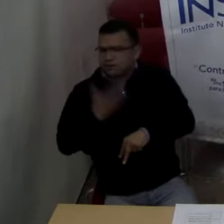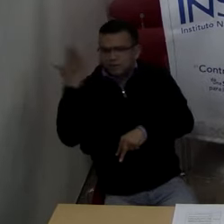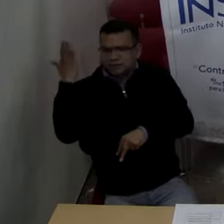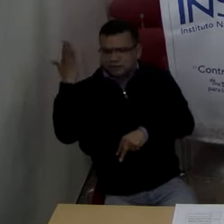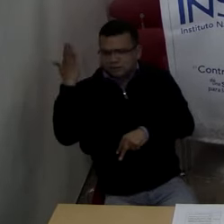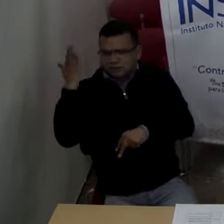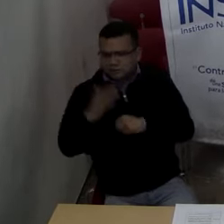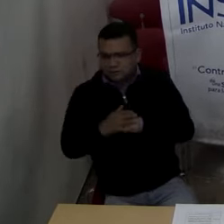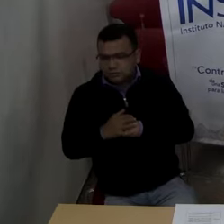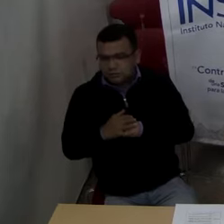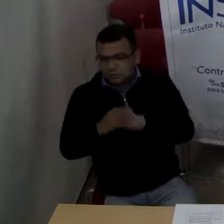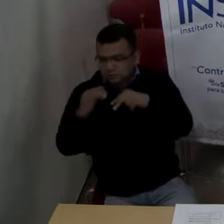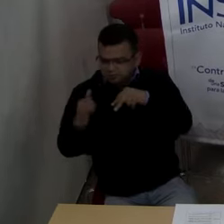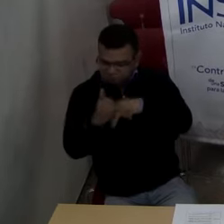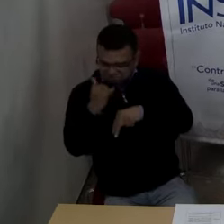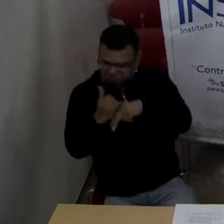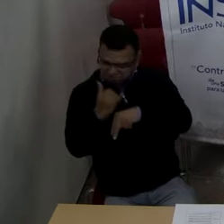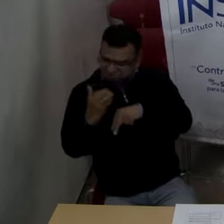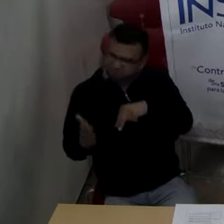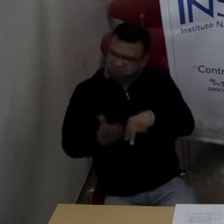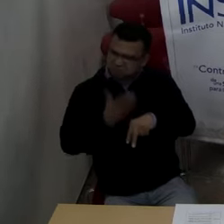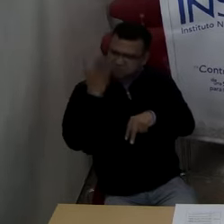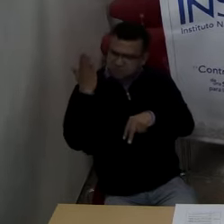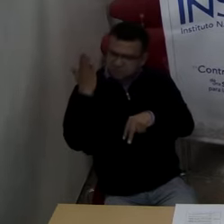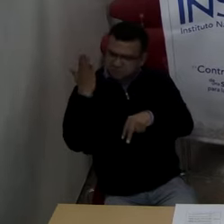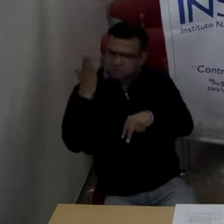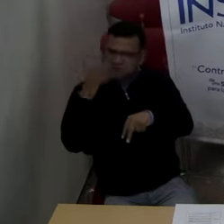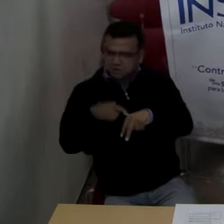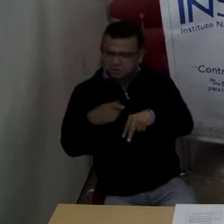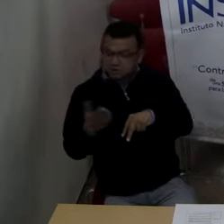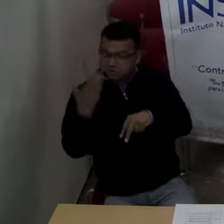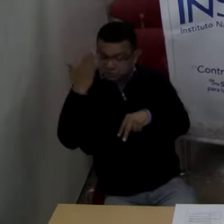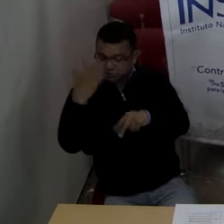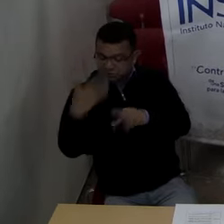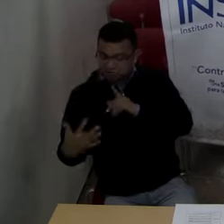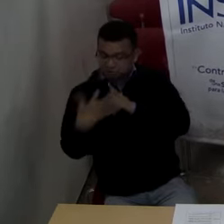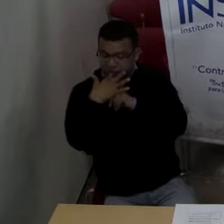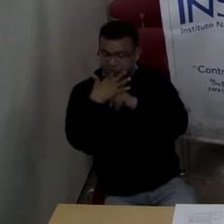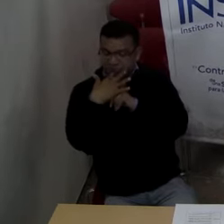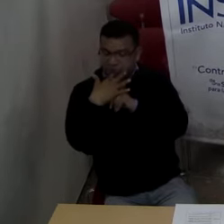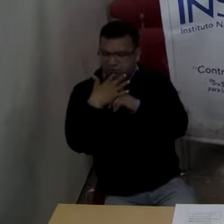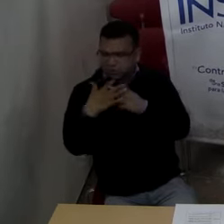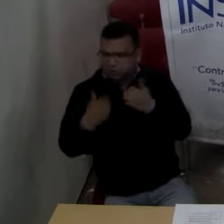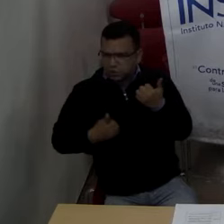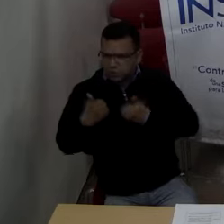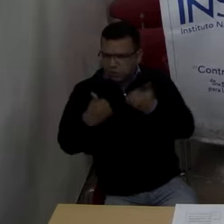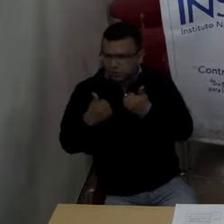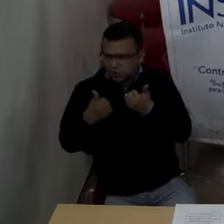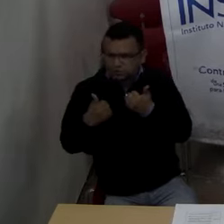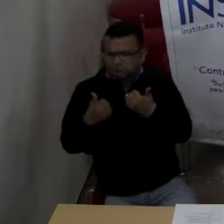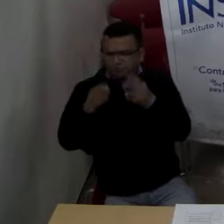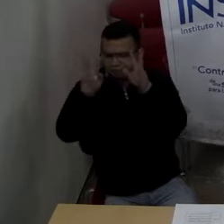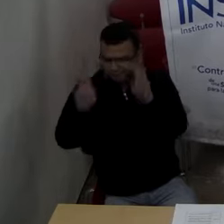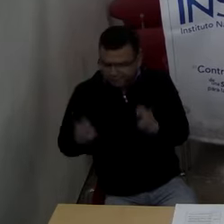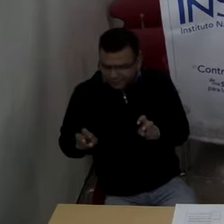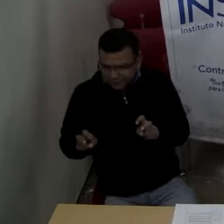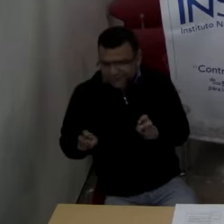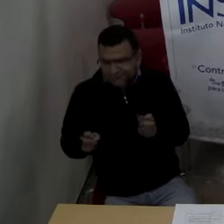Esas rutinas tienen influencias personales tanto de los entornos